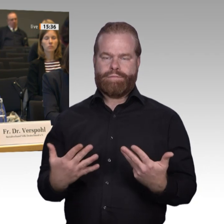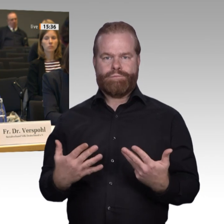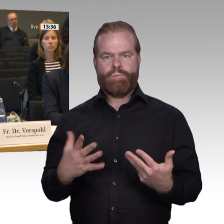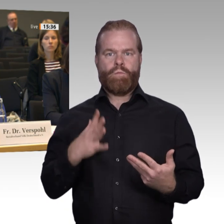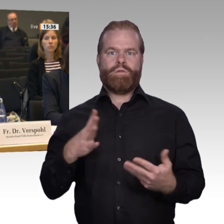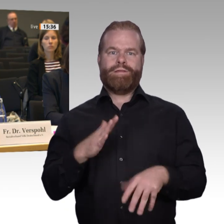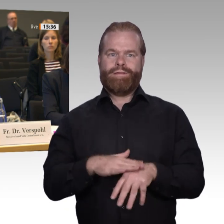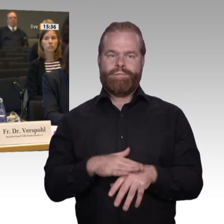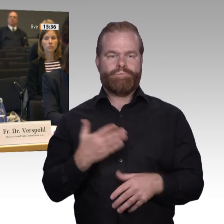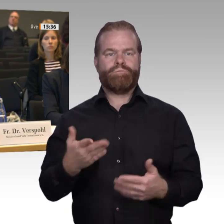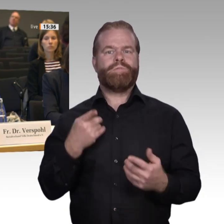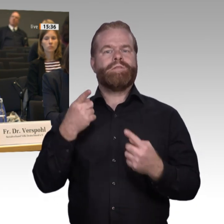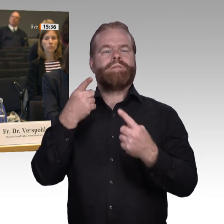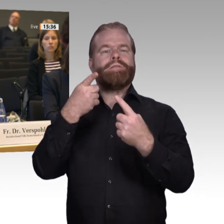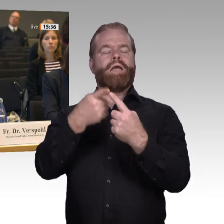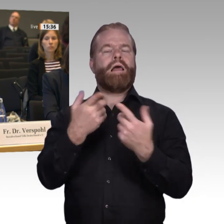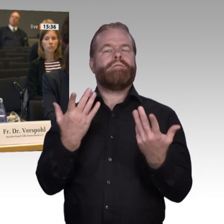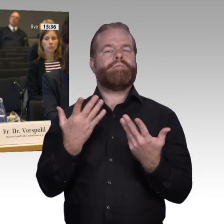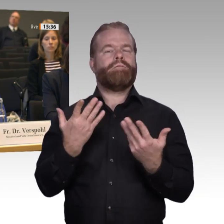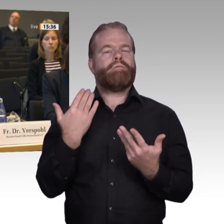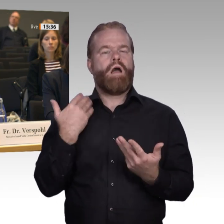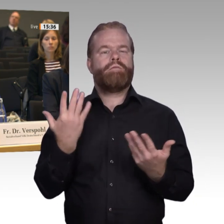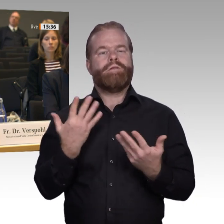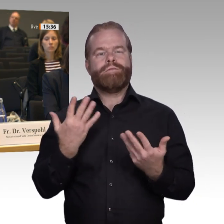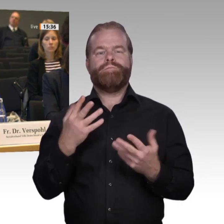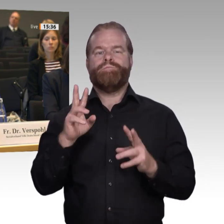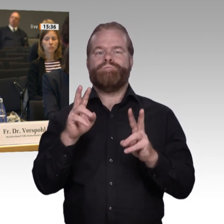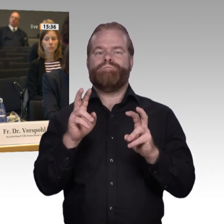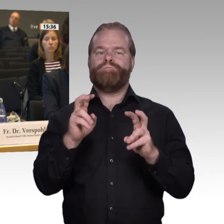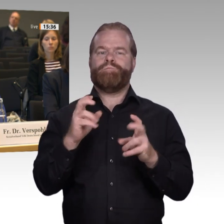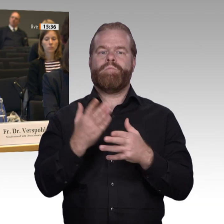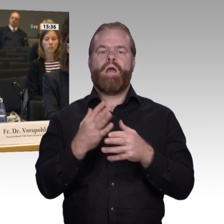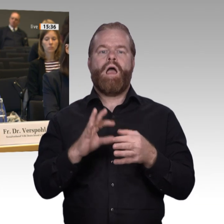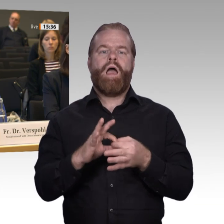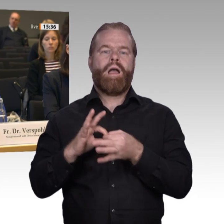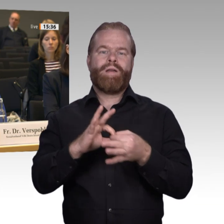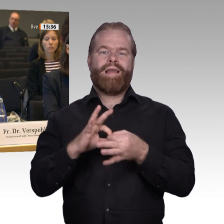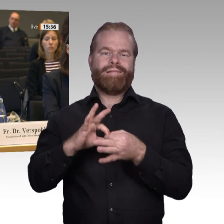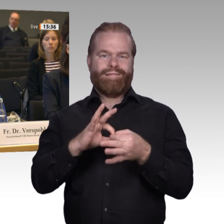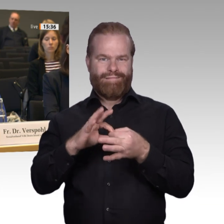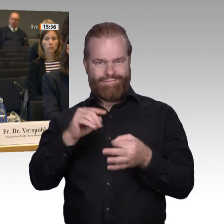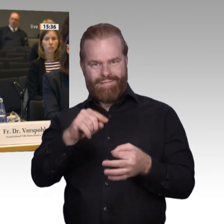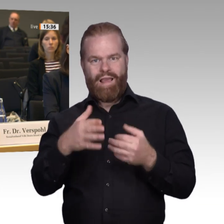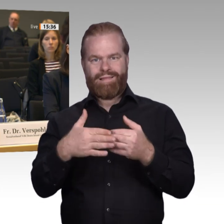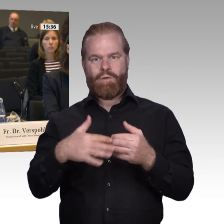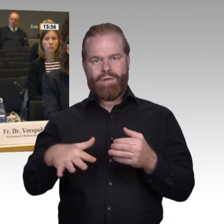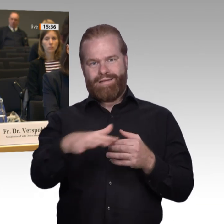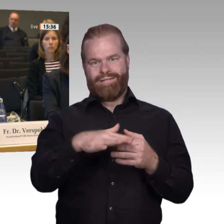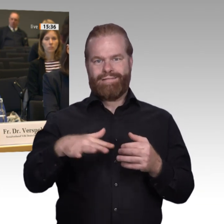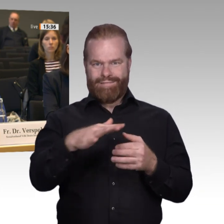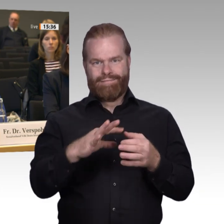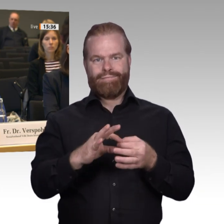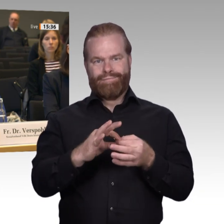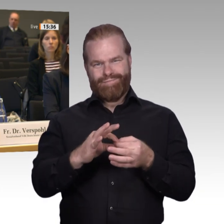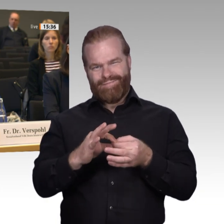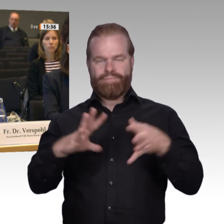Platz im Pflegeheim kostet im Durchschnitt 2.000 Euro Eigenanteil. Das übersteigt jegliche Rente, jede Durchschnittsrente. Das heißt,